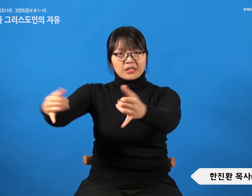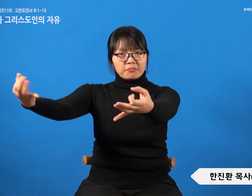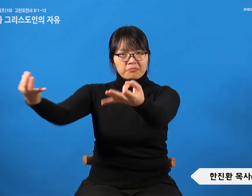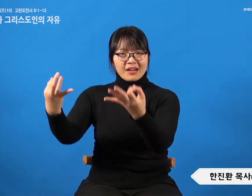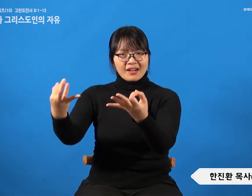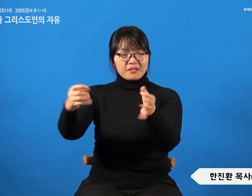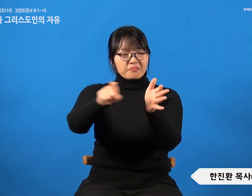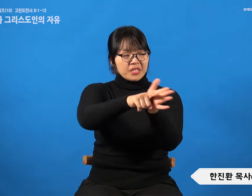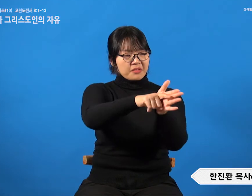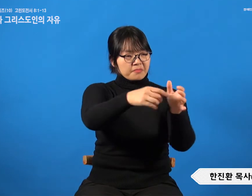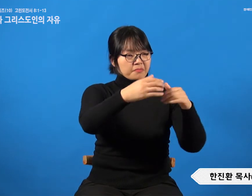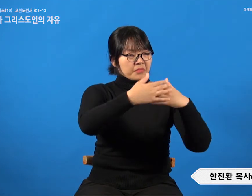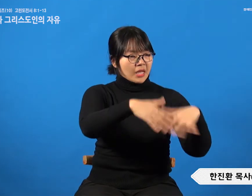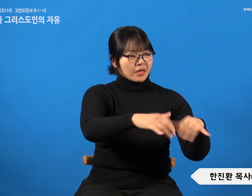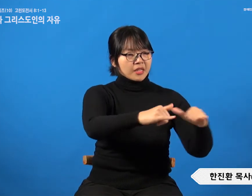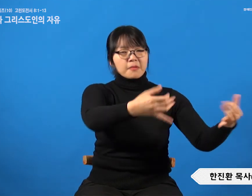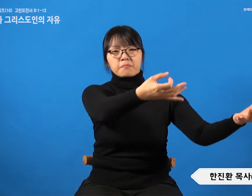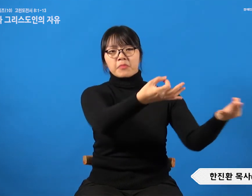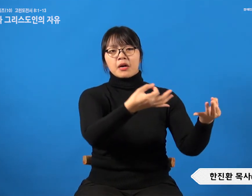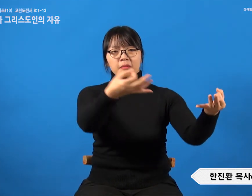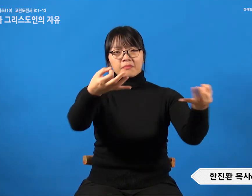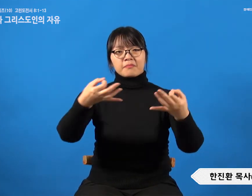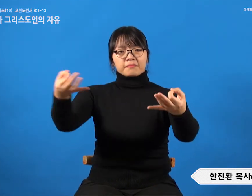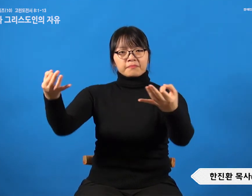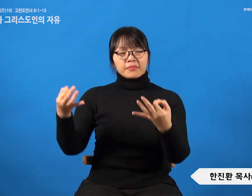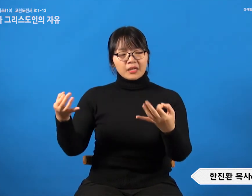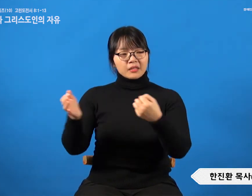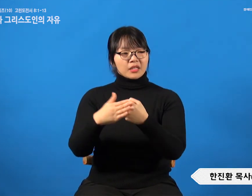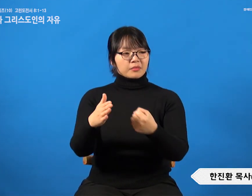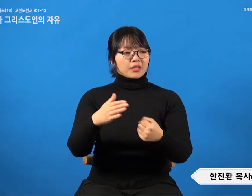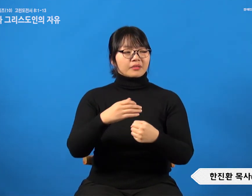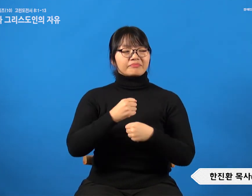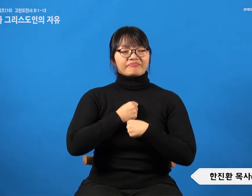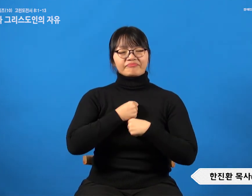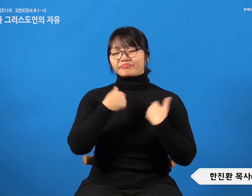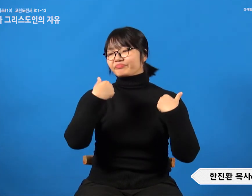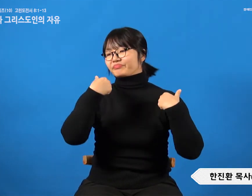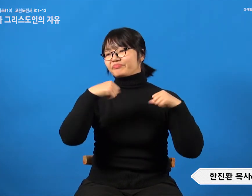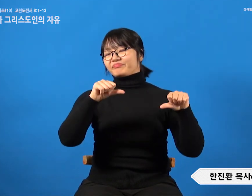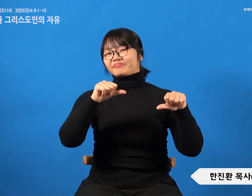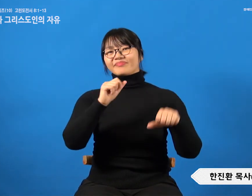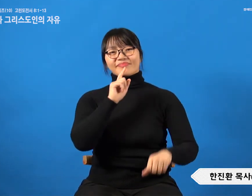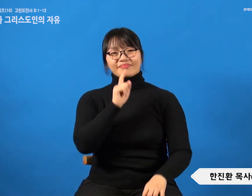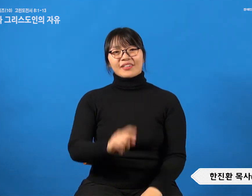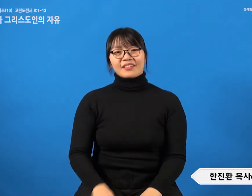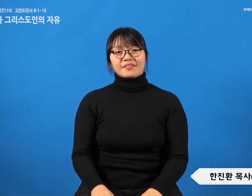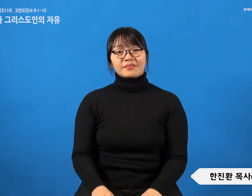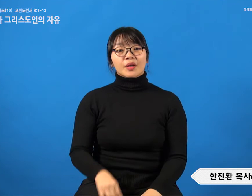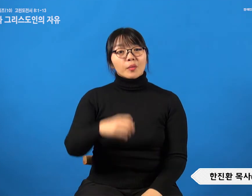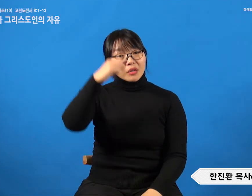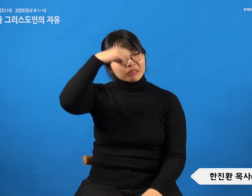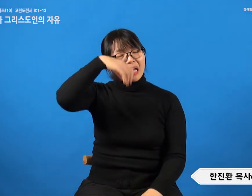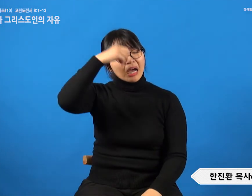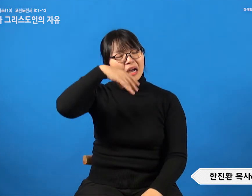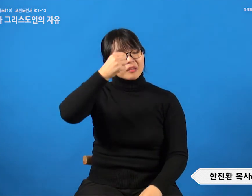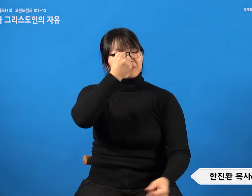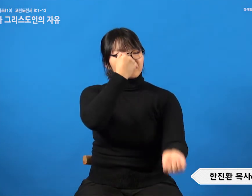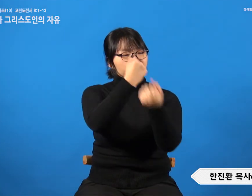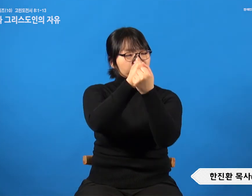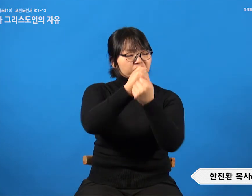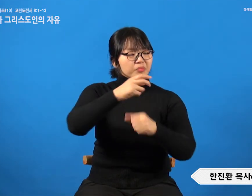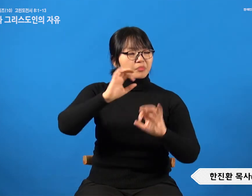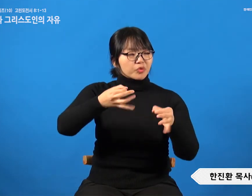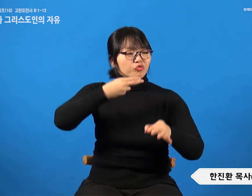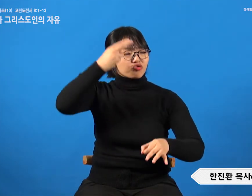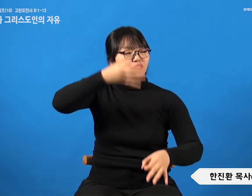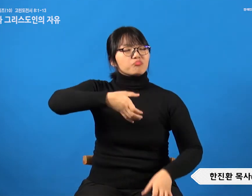있고 초신자들이 보고 있을 때는 상황이 좀 다른 문제입니다. 그럴 때도 그냥 마시면 그 사람들이 얼마나 상처를